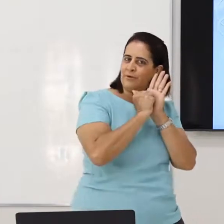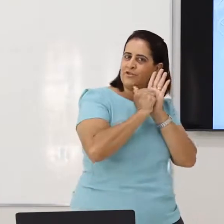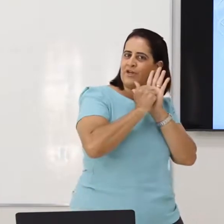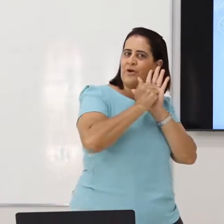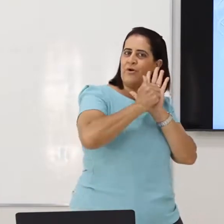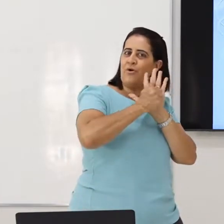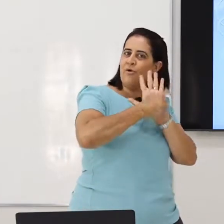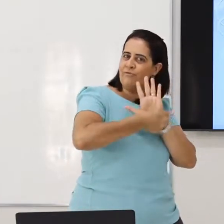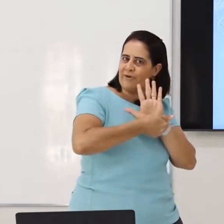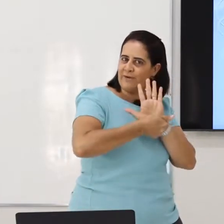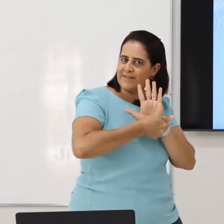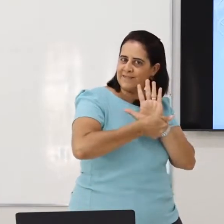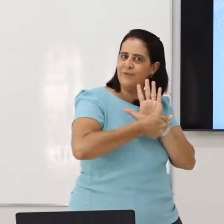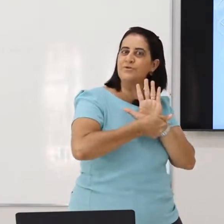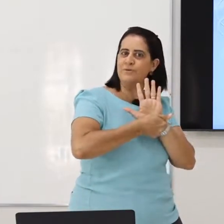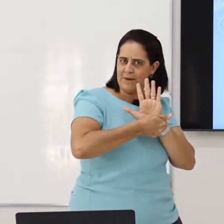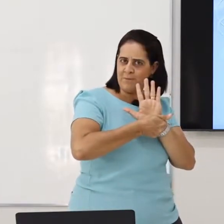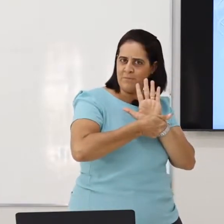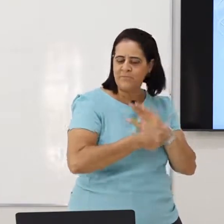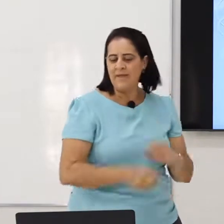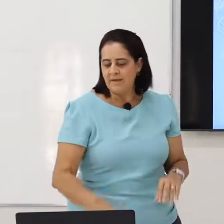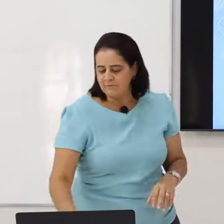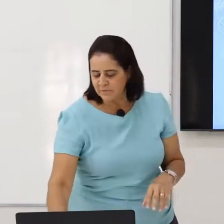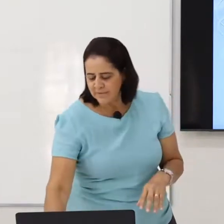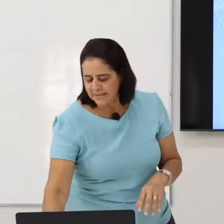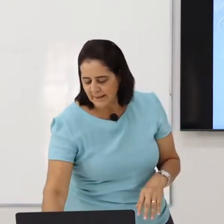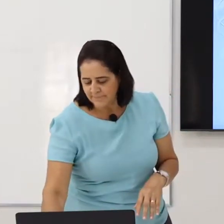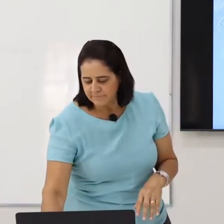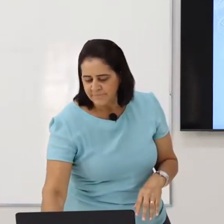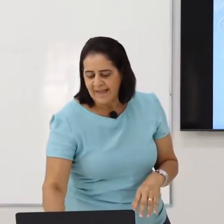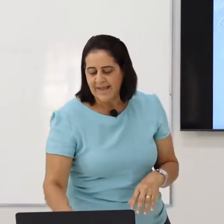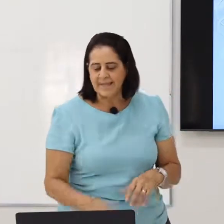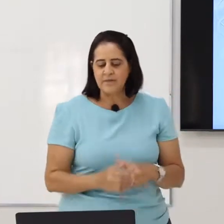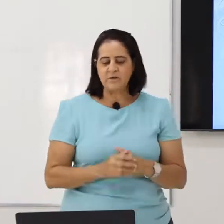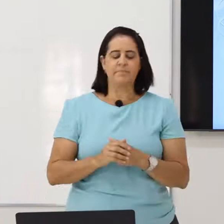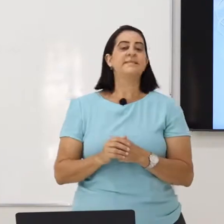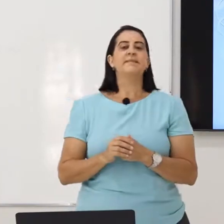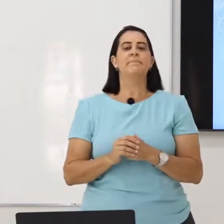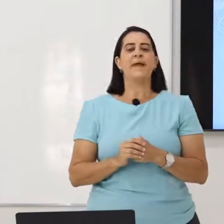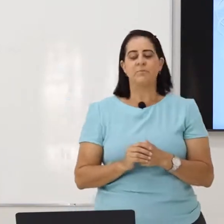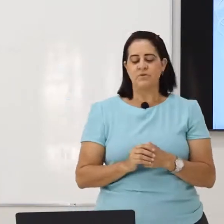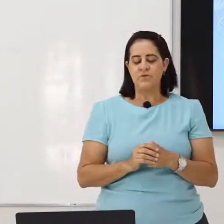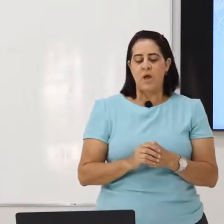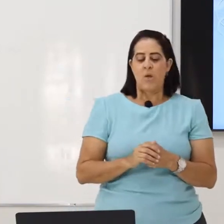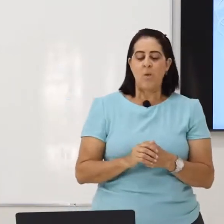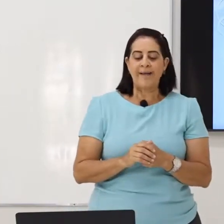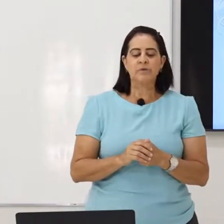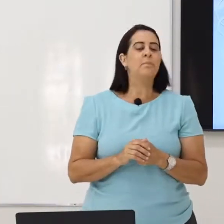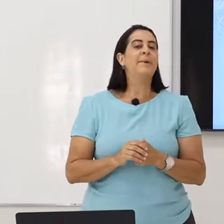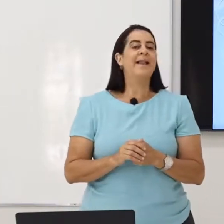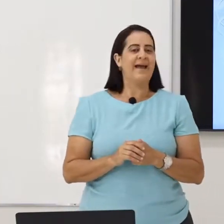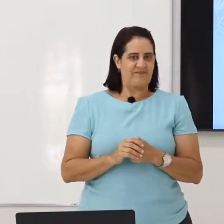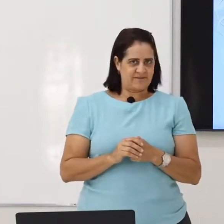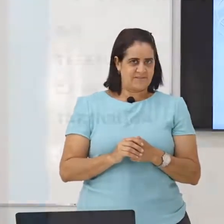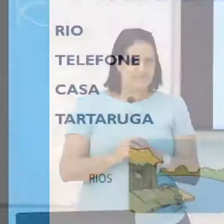de configuração de mão? Vamos lá. Aqui nós percebemos 4 palavras